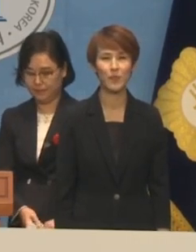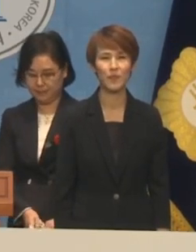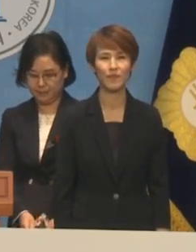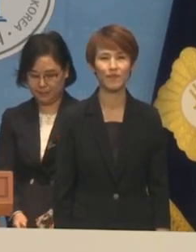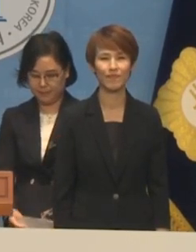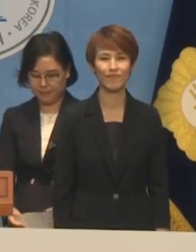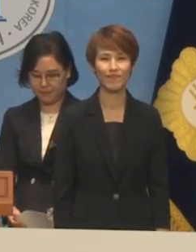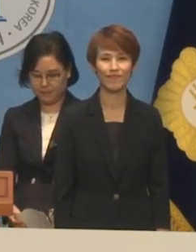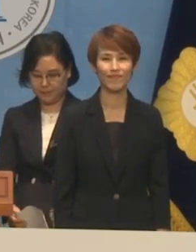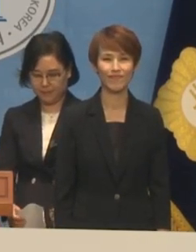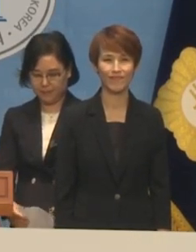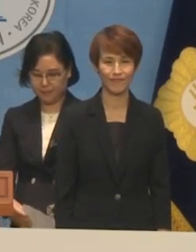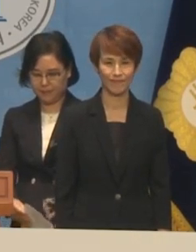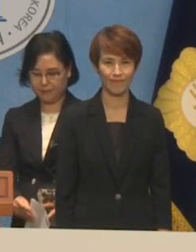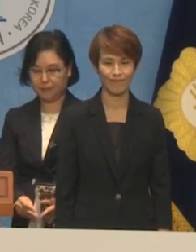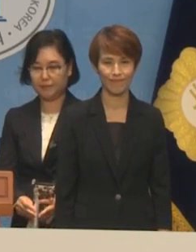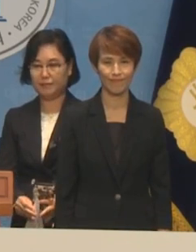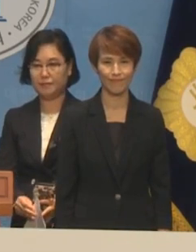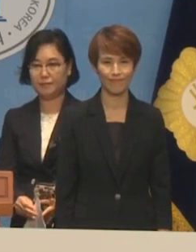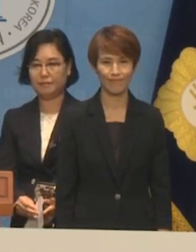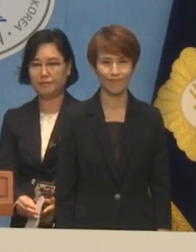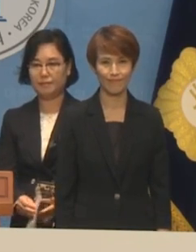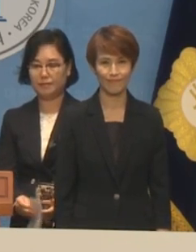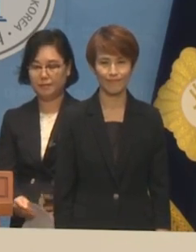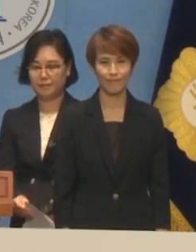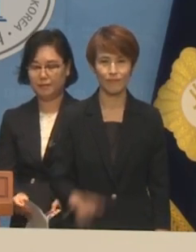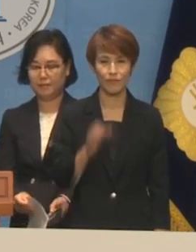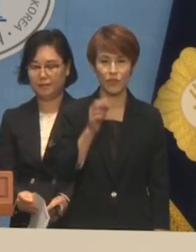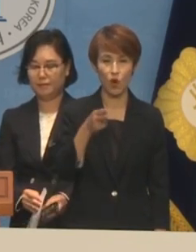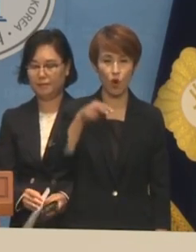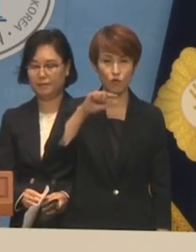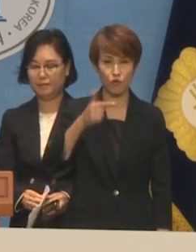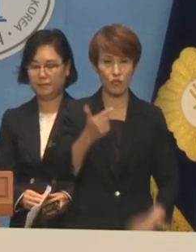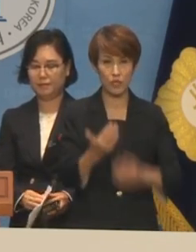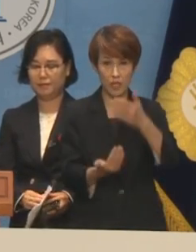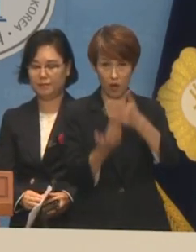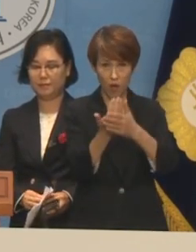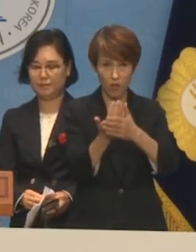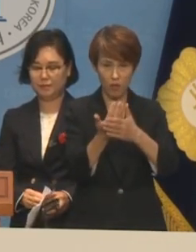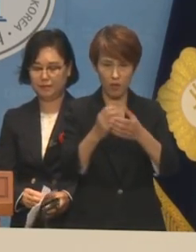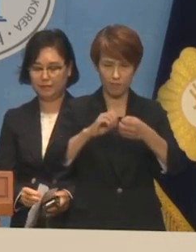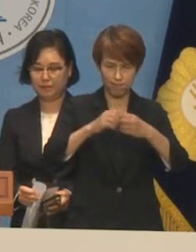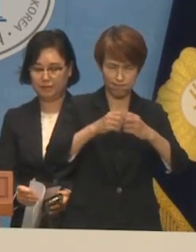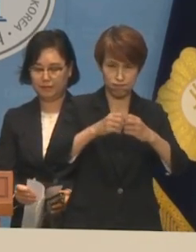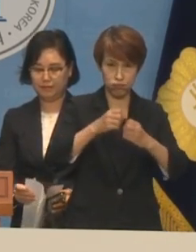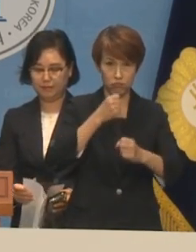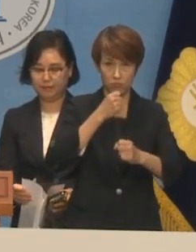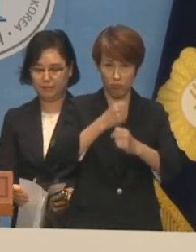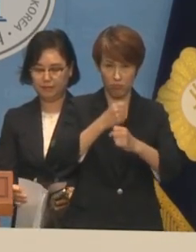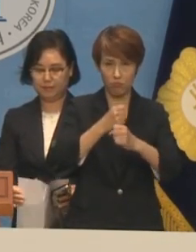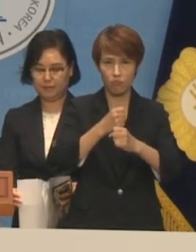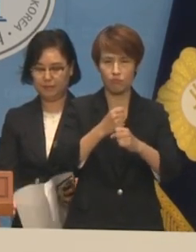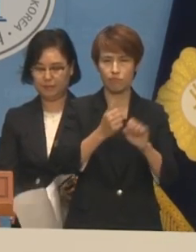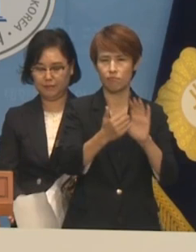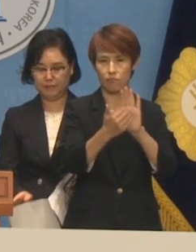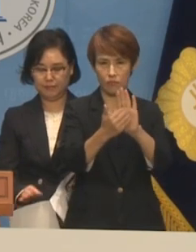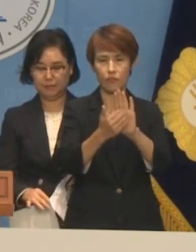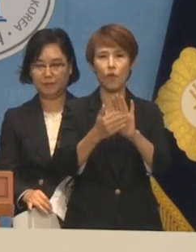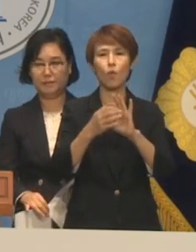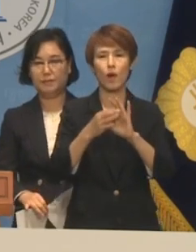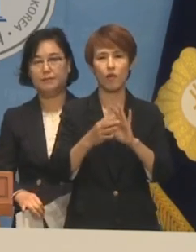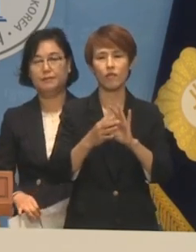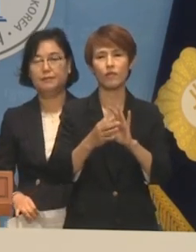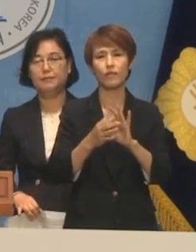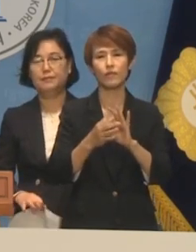예, 연달아 이어서 여순 사건 왜곡 저지 여순 유족회 기자회견을